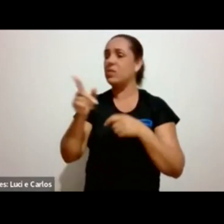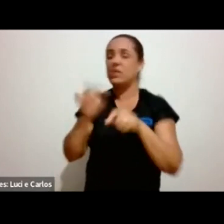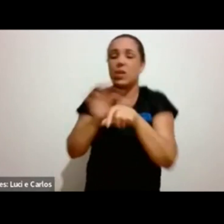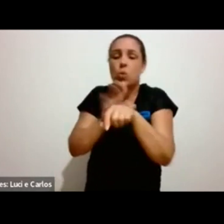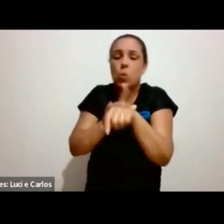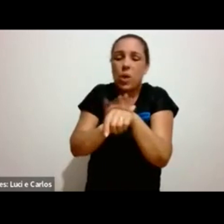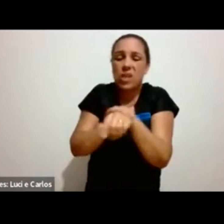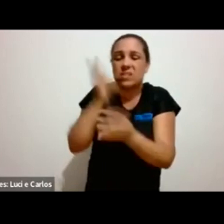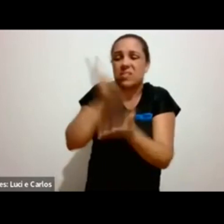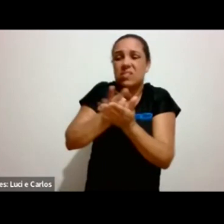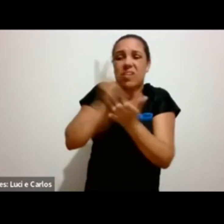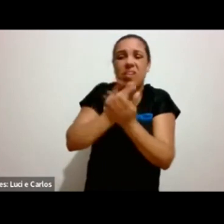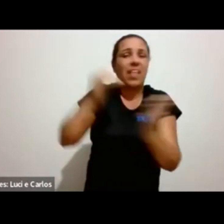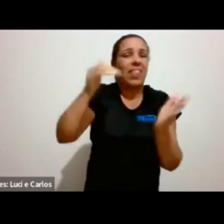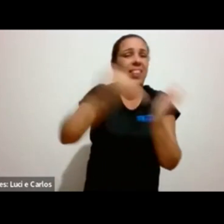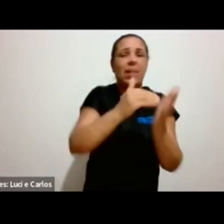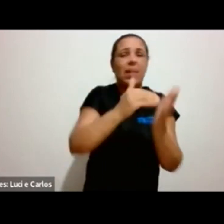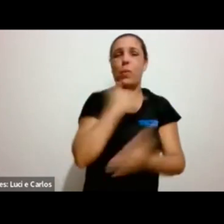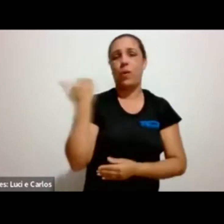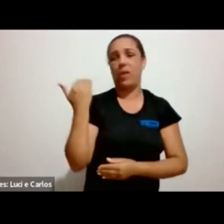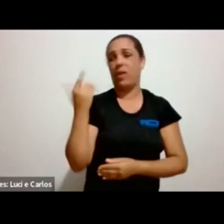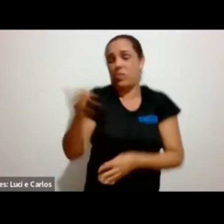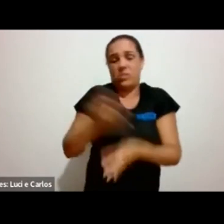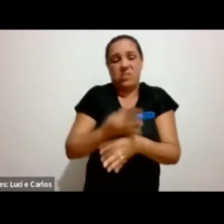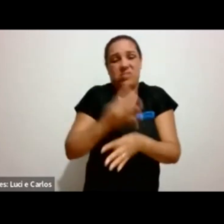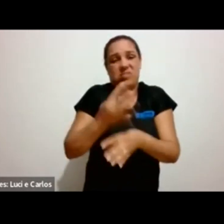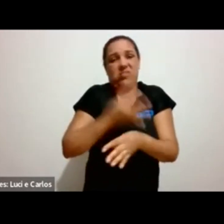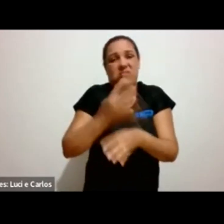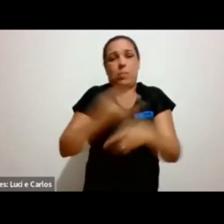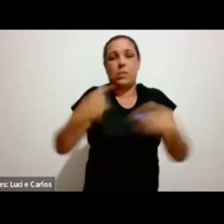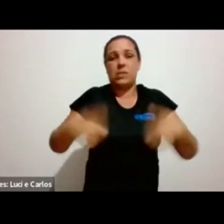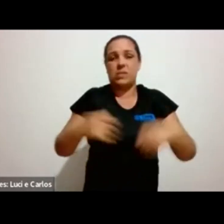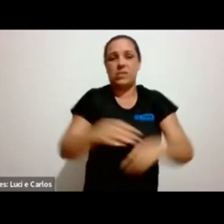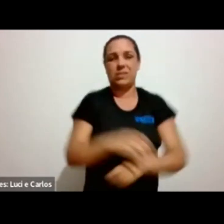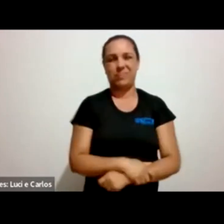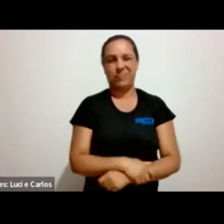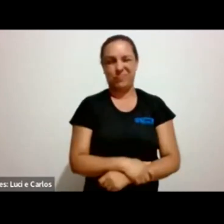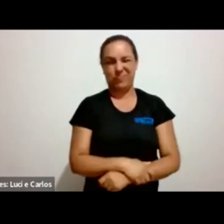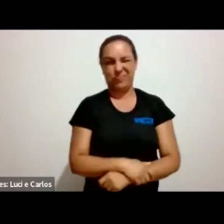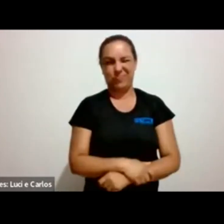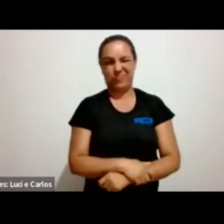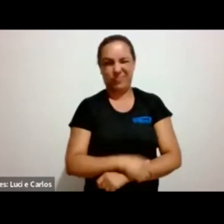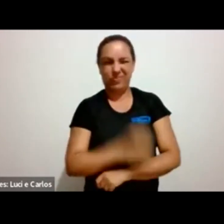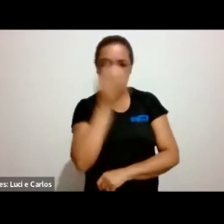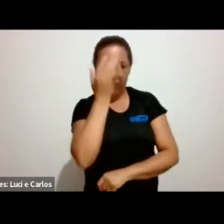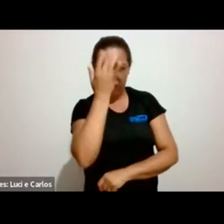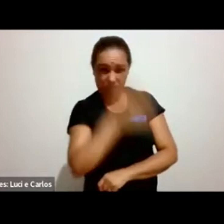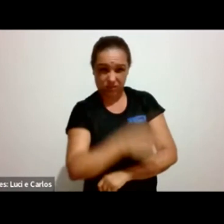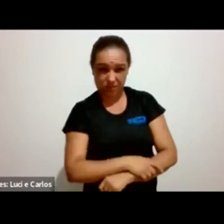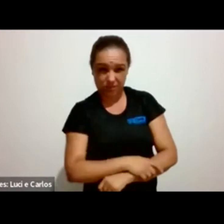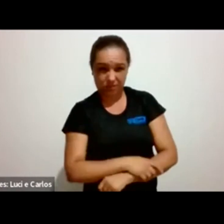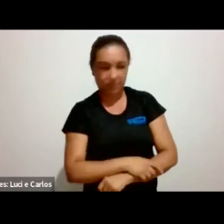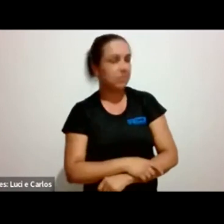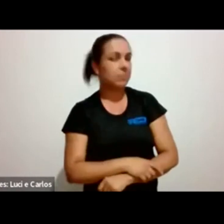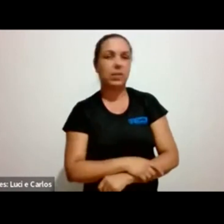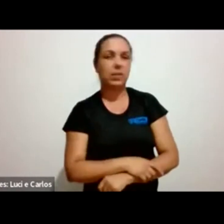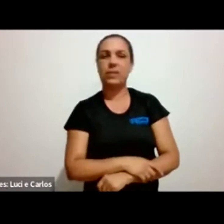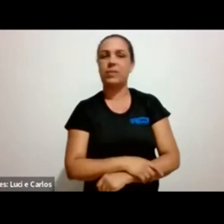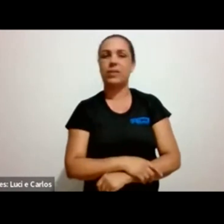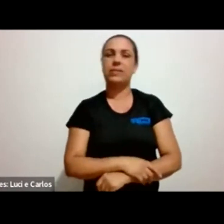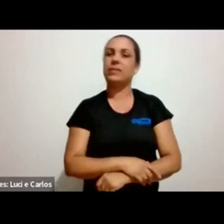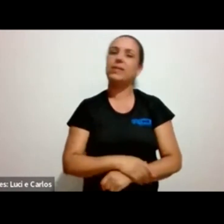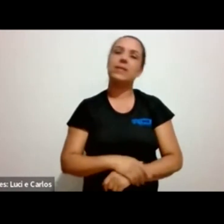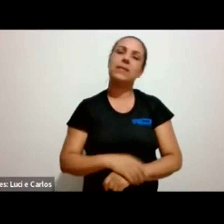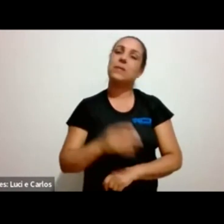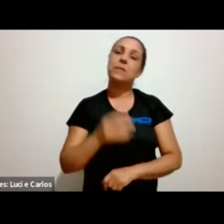tem que aprender a conviver com essa dor. É fácil falar, né? É como que aquele